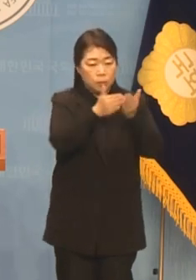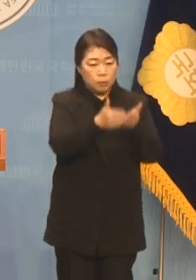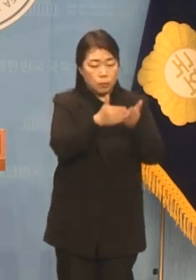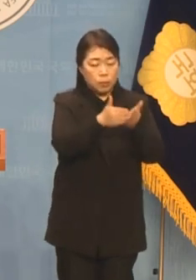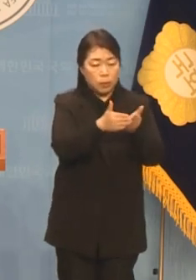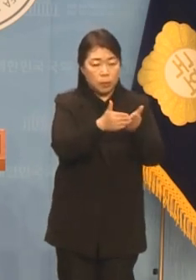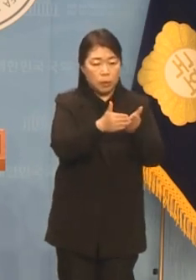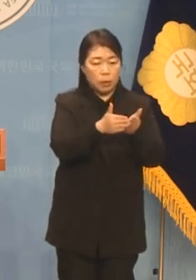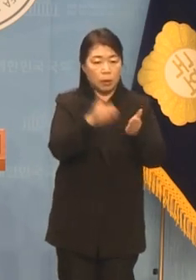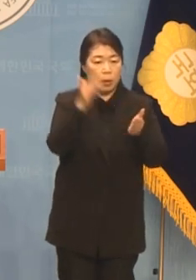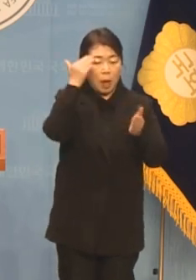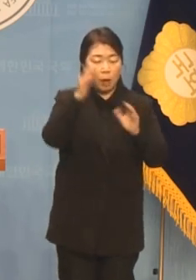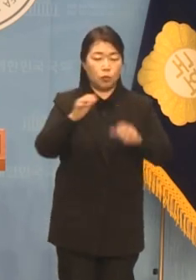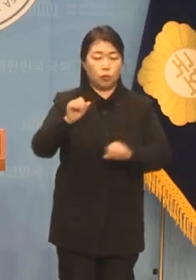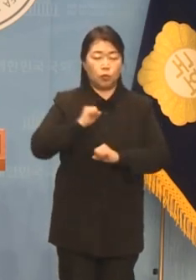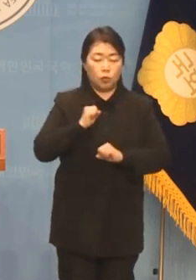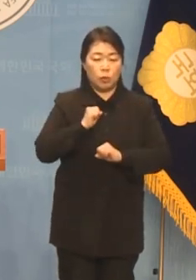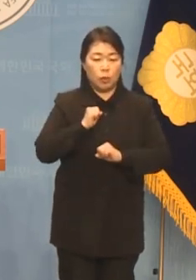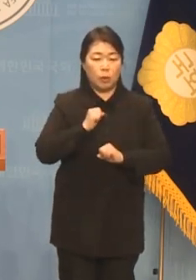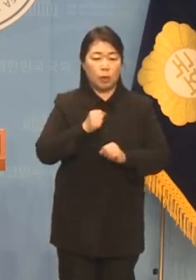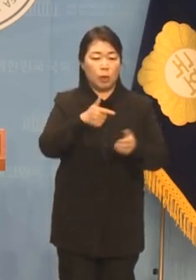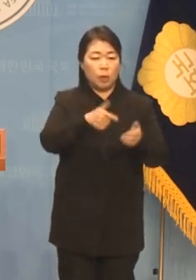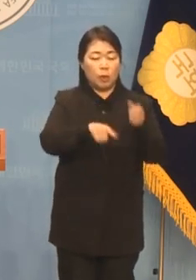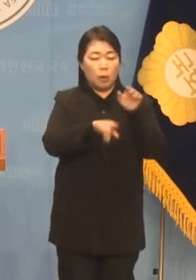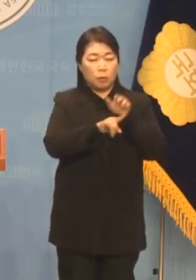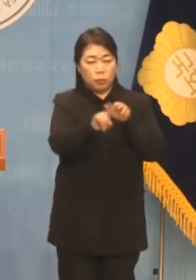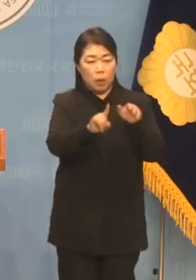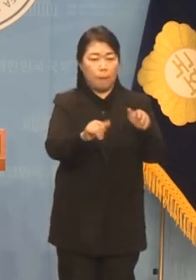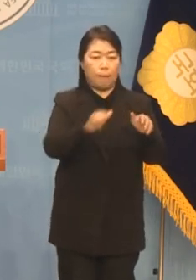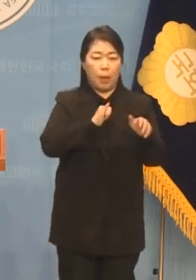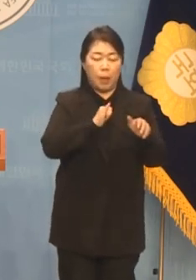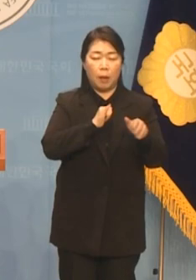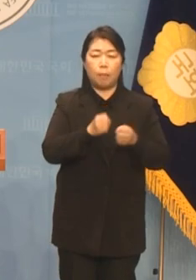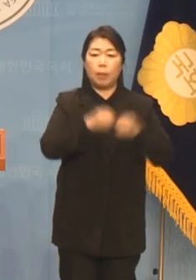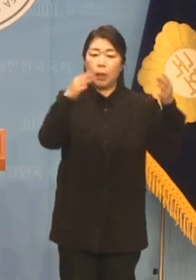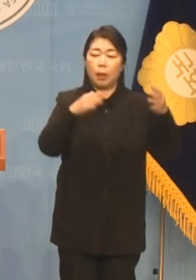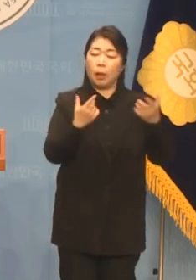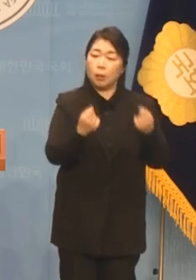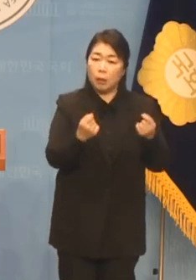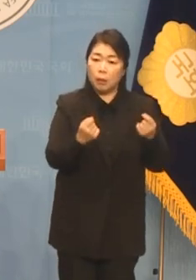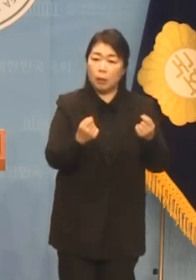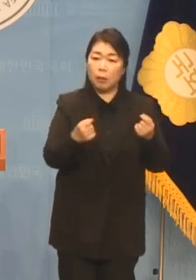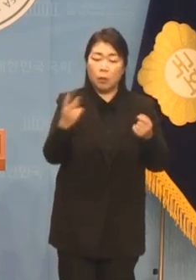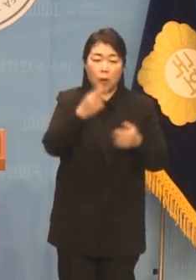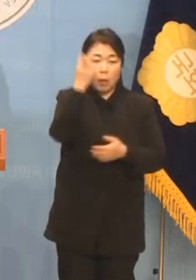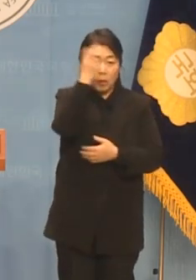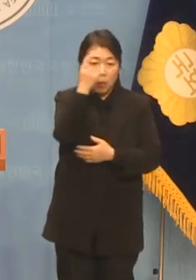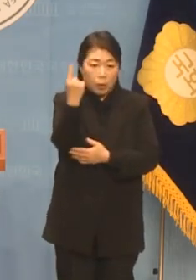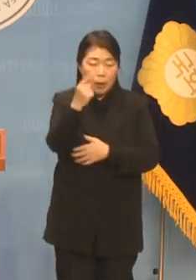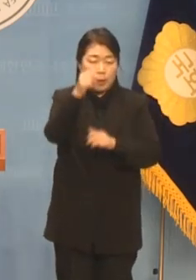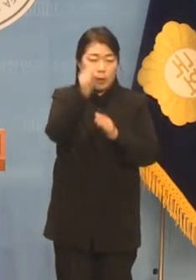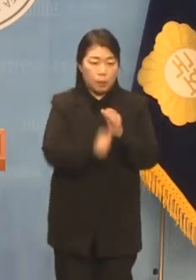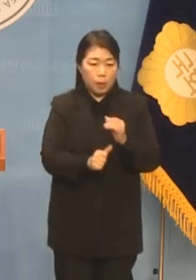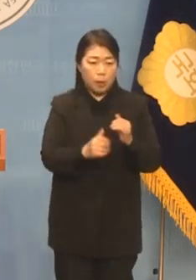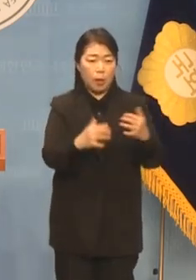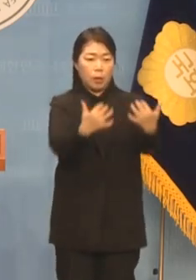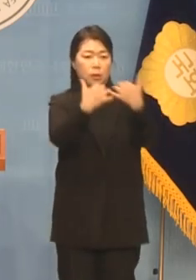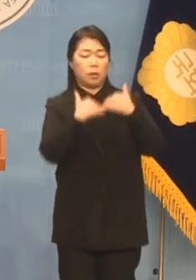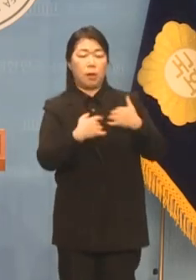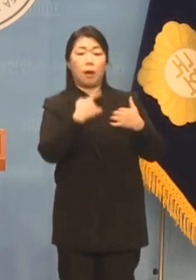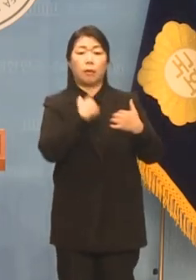가된 박 후보 경에 실패하거나 침략당한 책임도 있다고